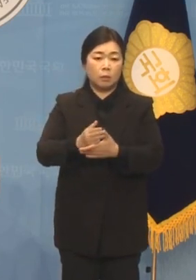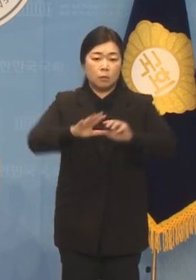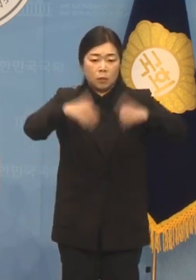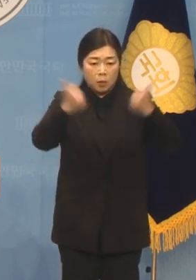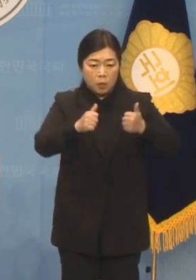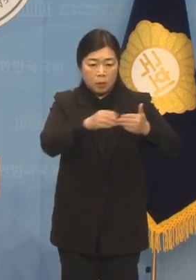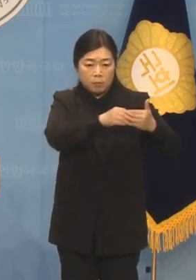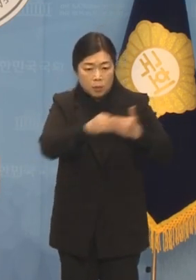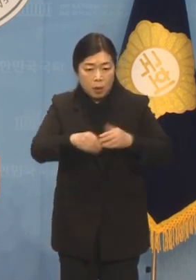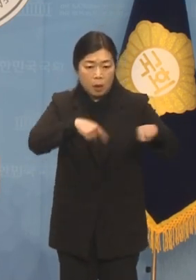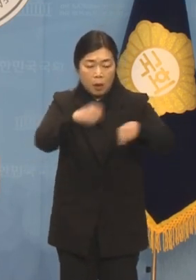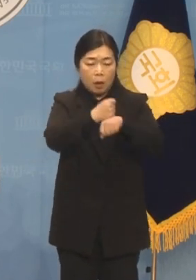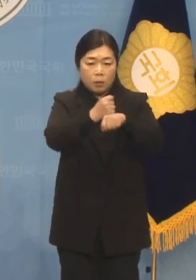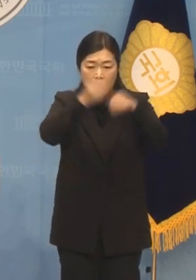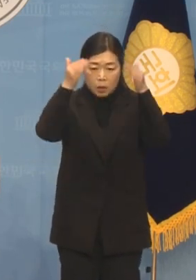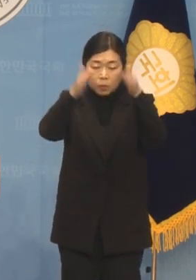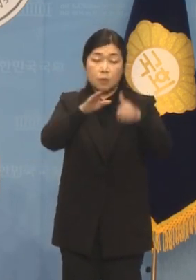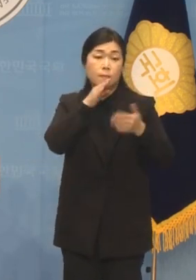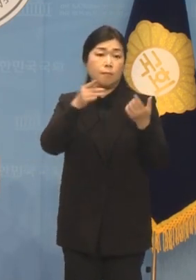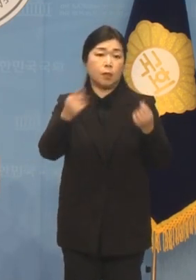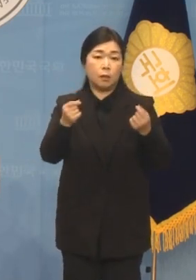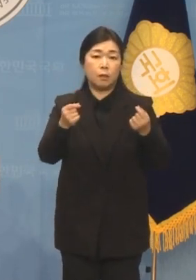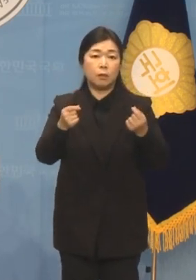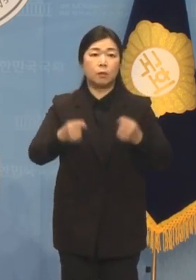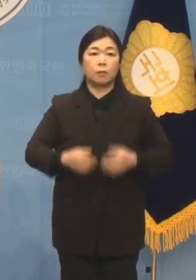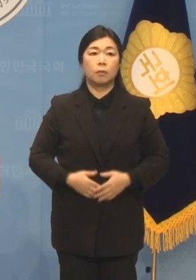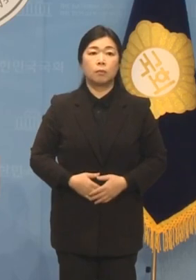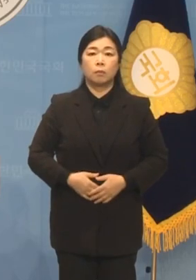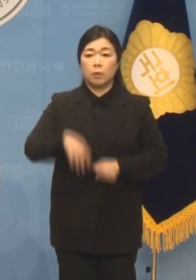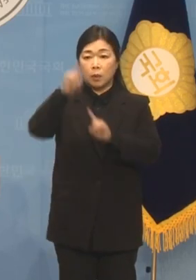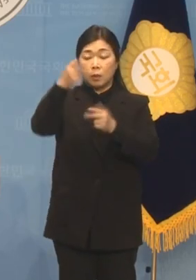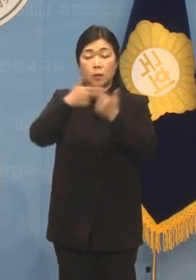위해 자기 혁신으로 무엇을 버렸습니까?